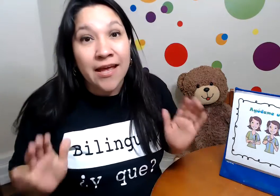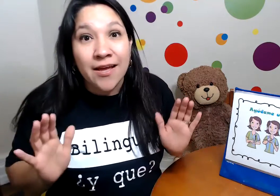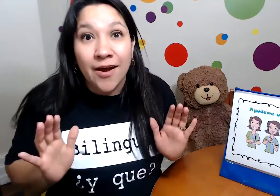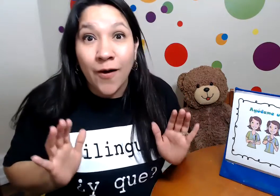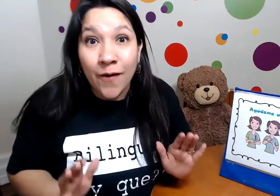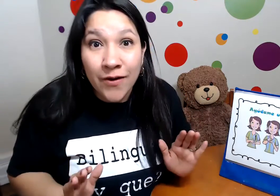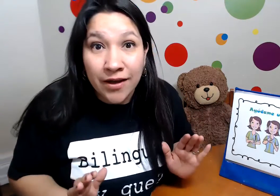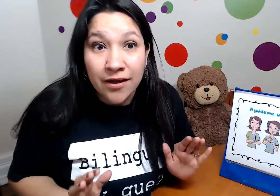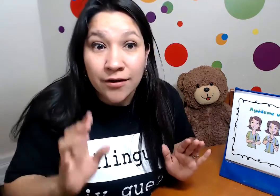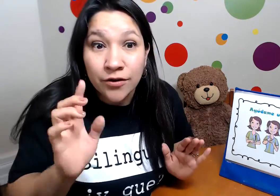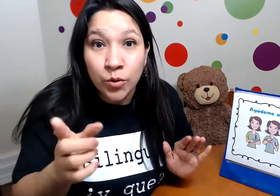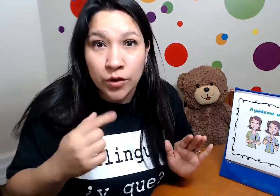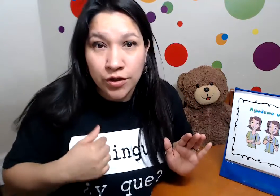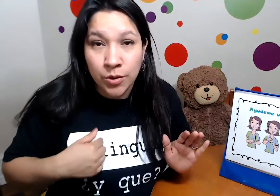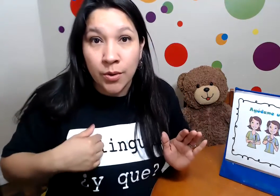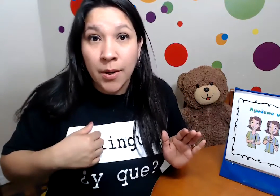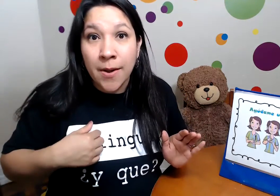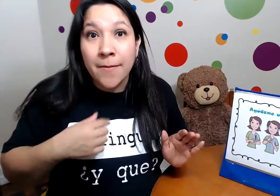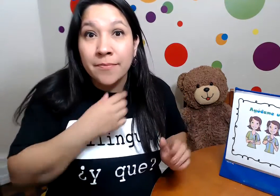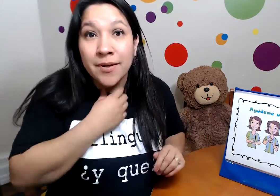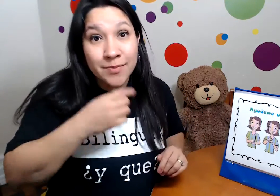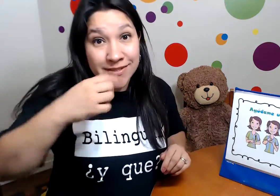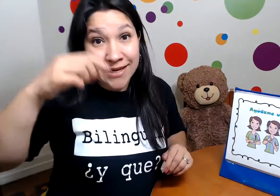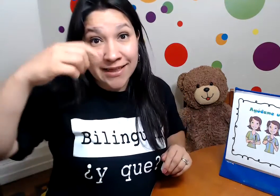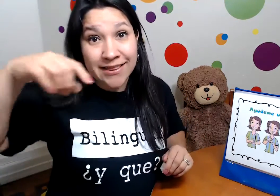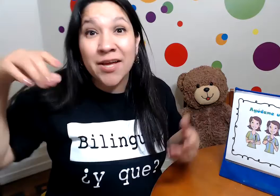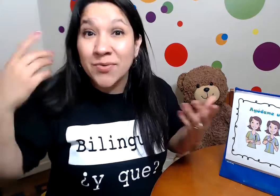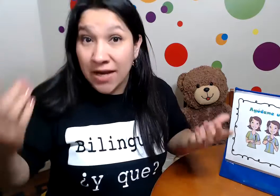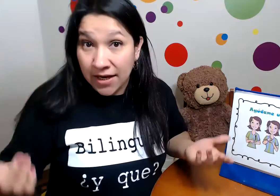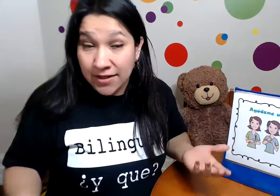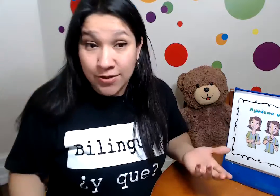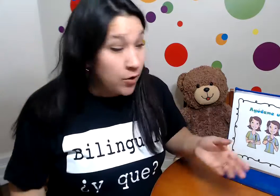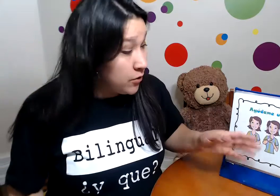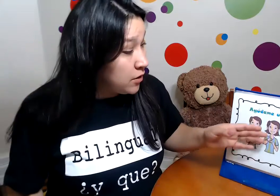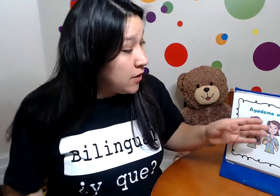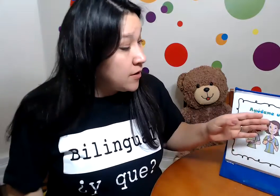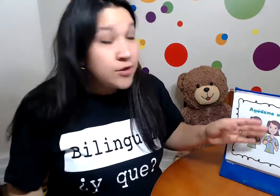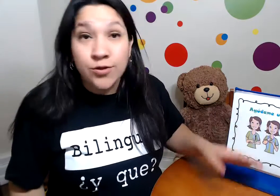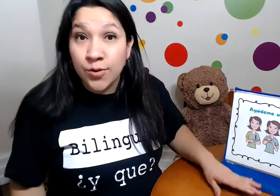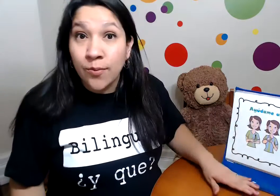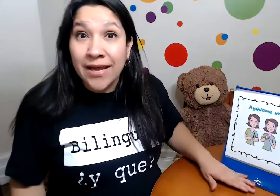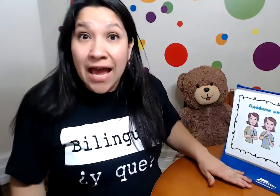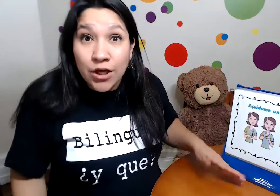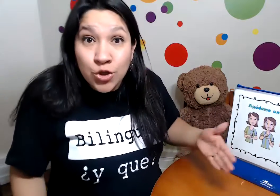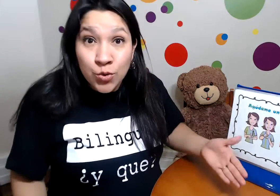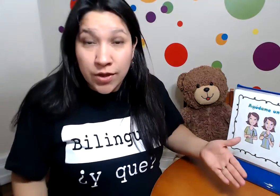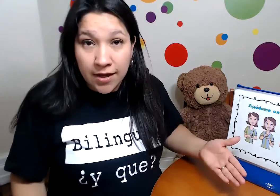hoy tú y yo vamos a cantar una canción sobre ayuda